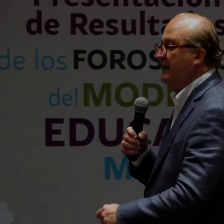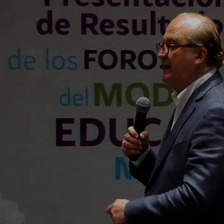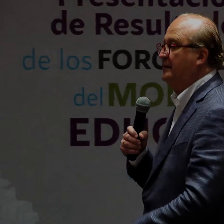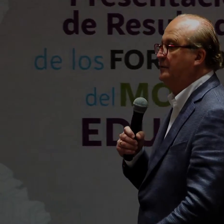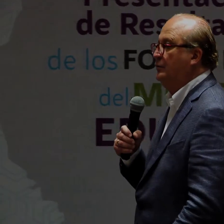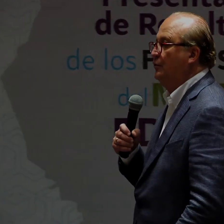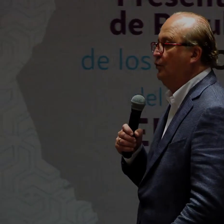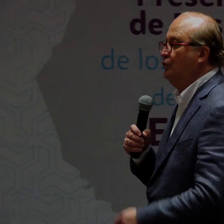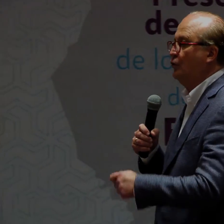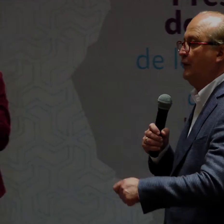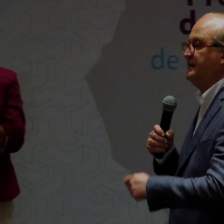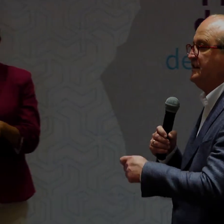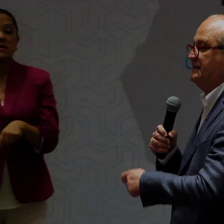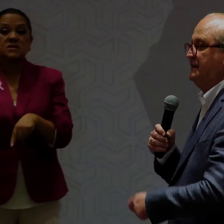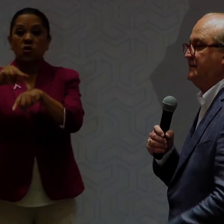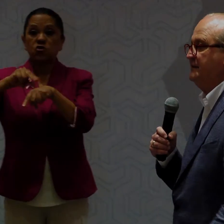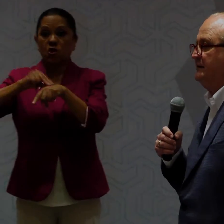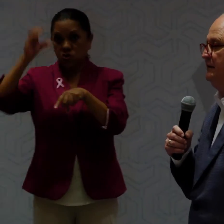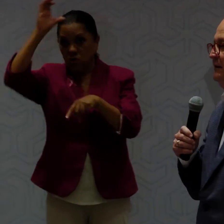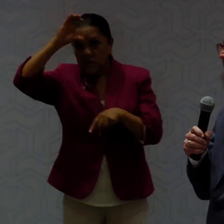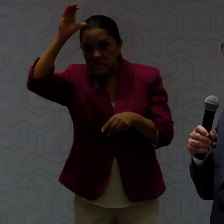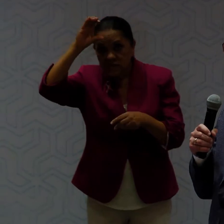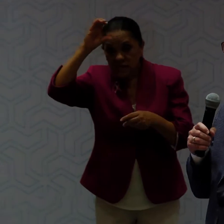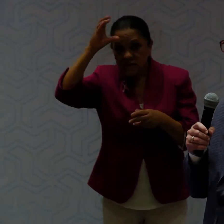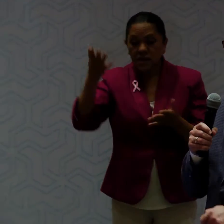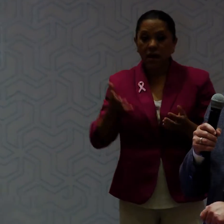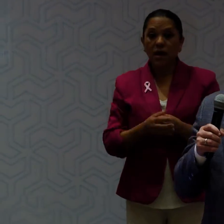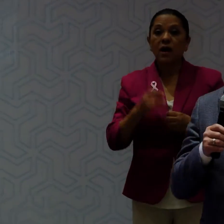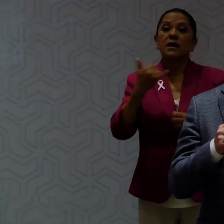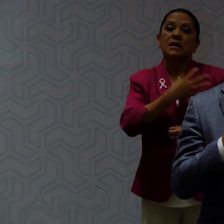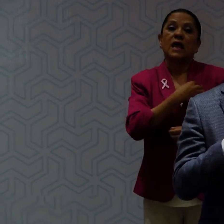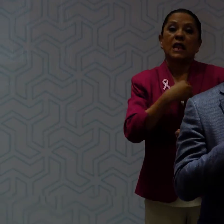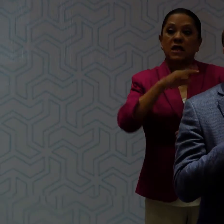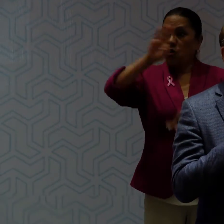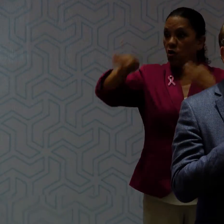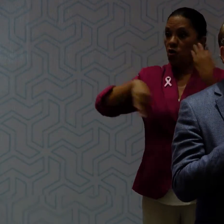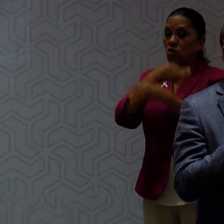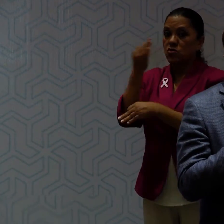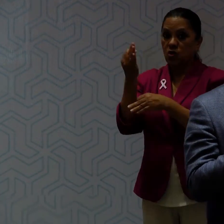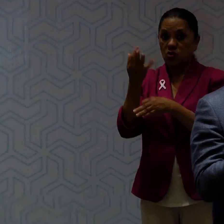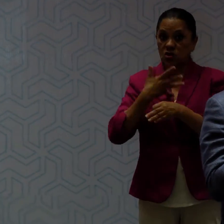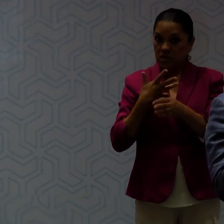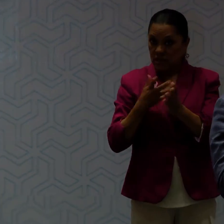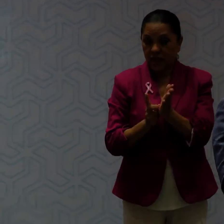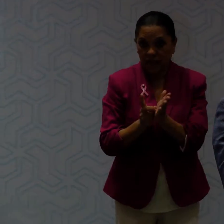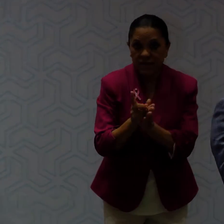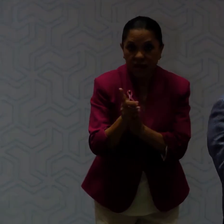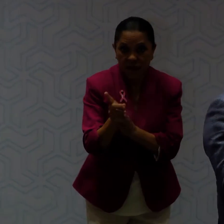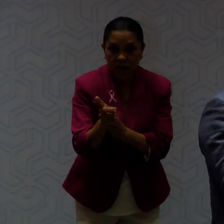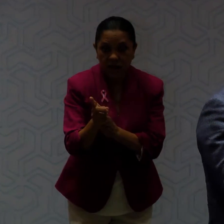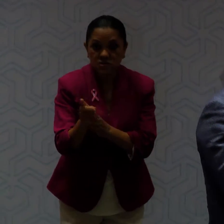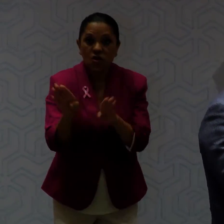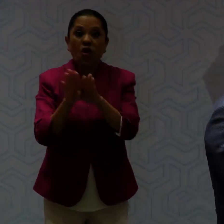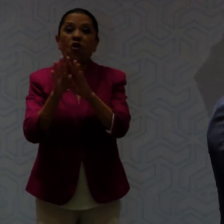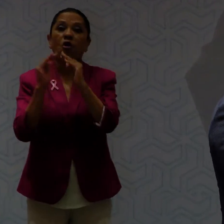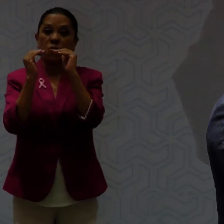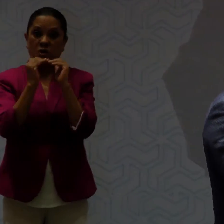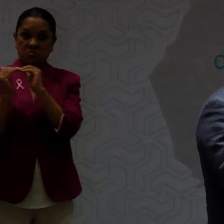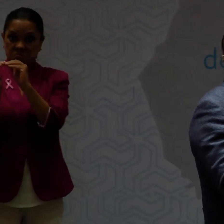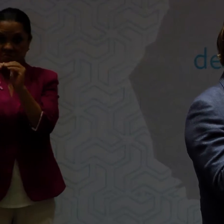llegue a ser un doctor en ciencias. Y el hijo de todos tenga por derecho, como equidad e